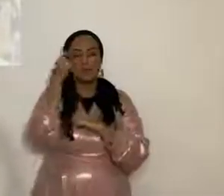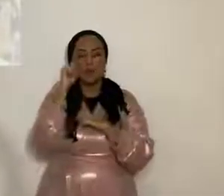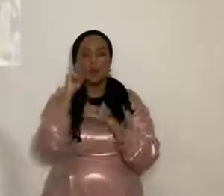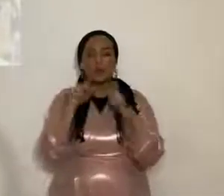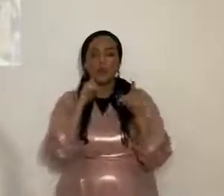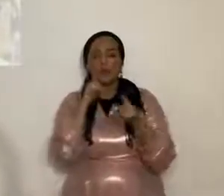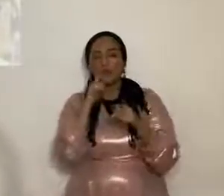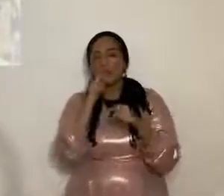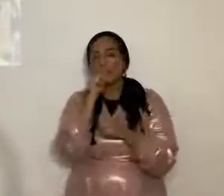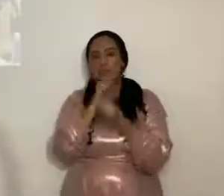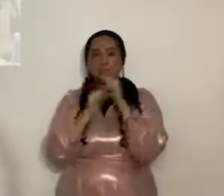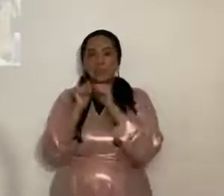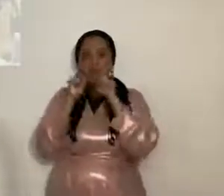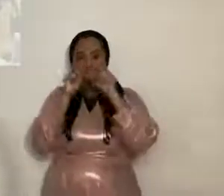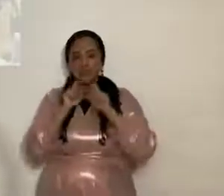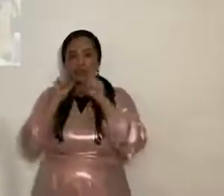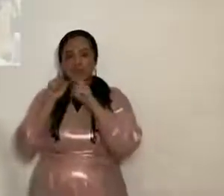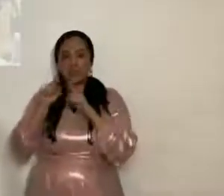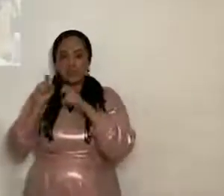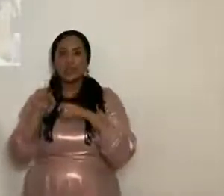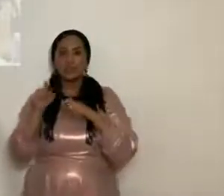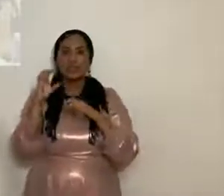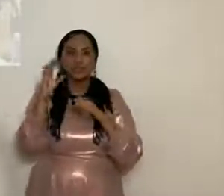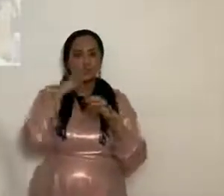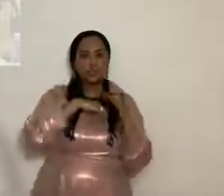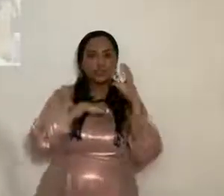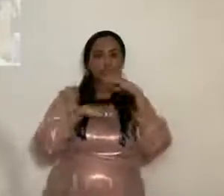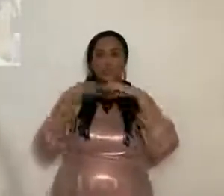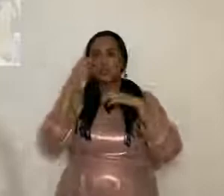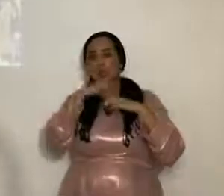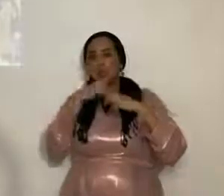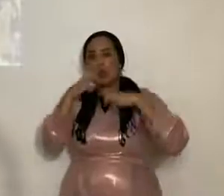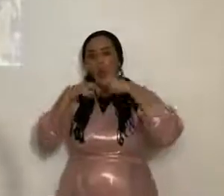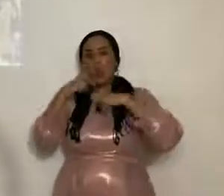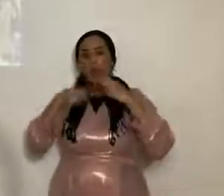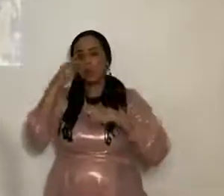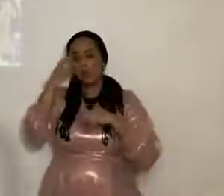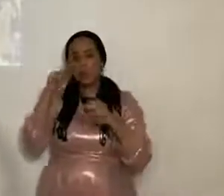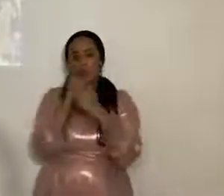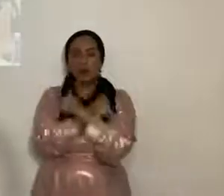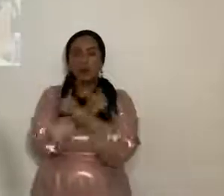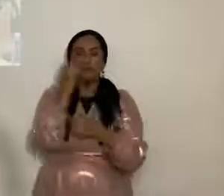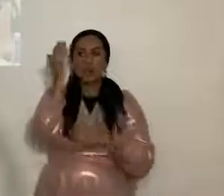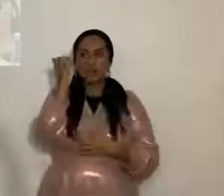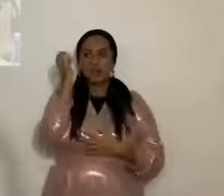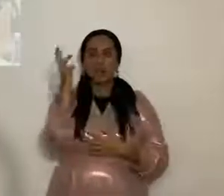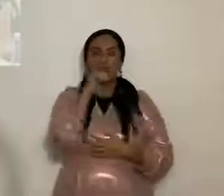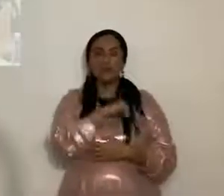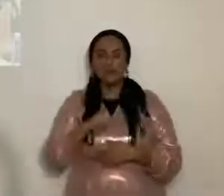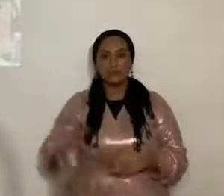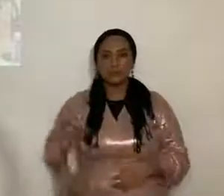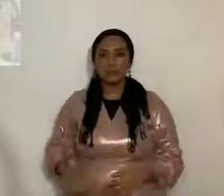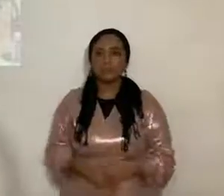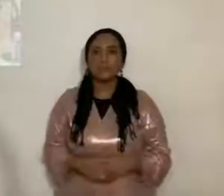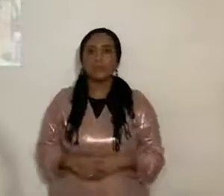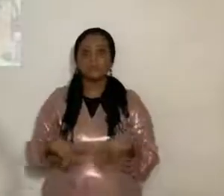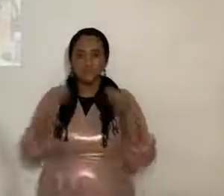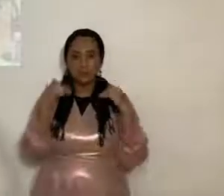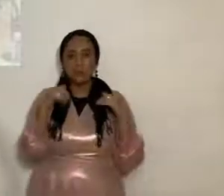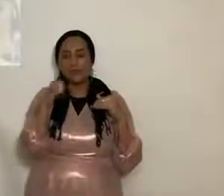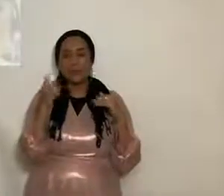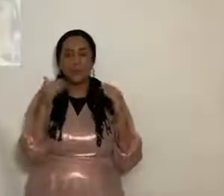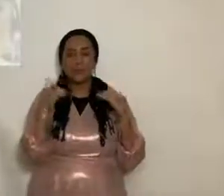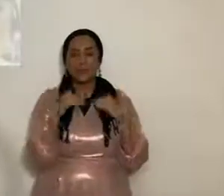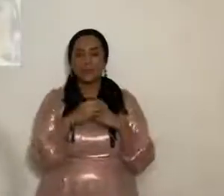que soporten las pruebas, las tentaciones, las penalidades por amor de Yahshua HaMashiach. Vamos a ver otro